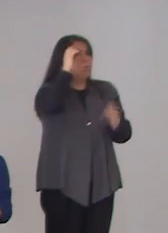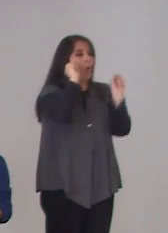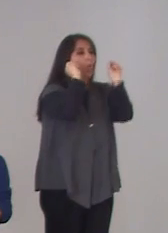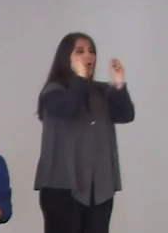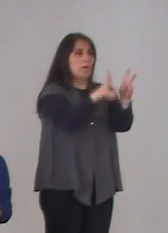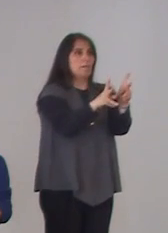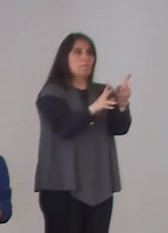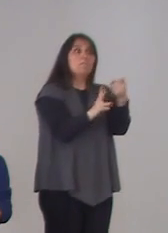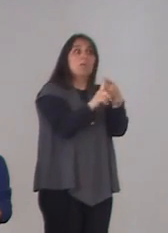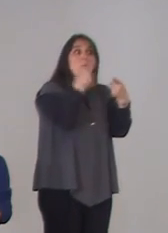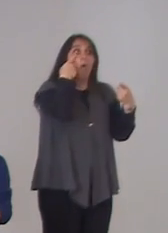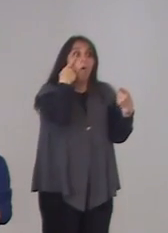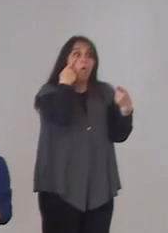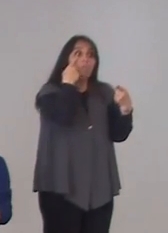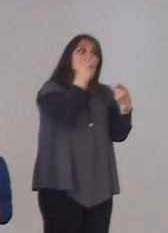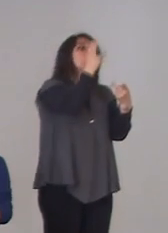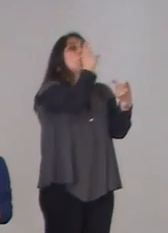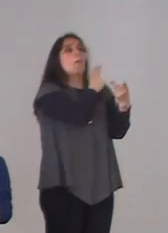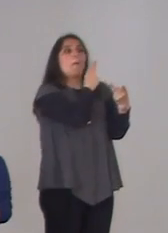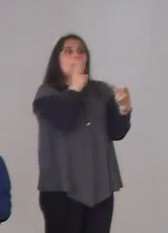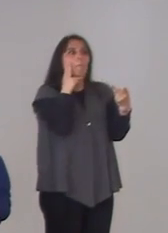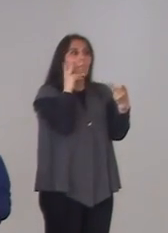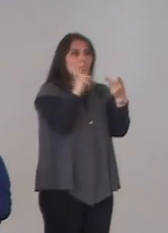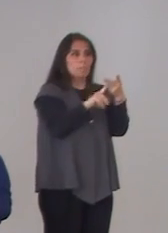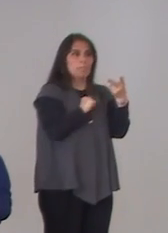los más